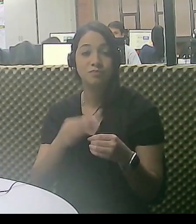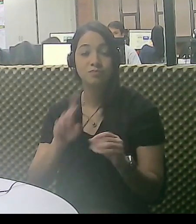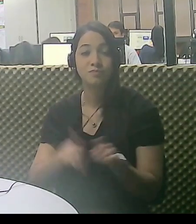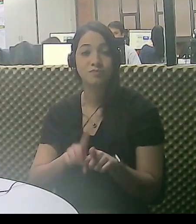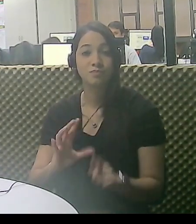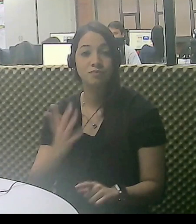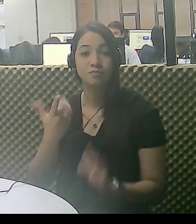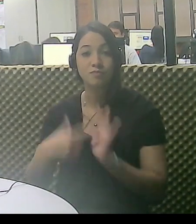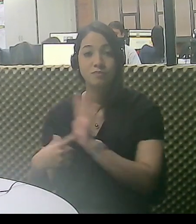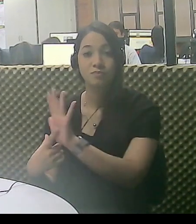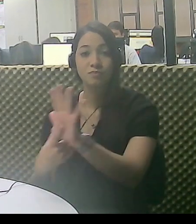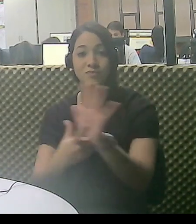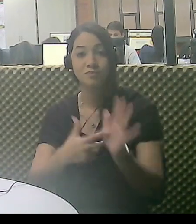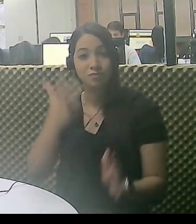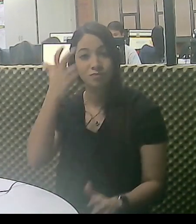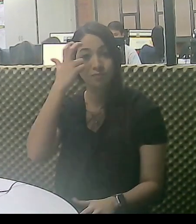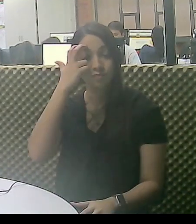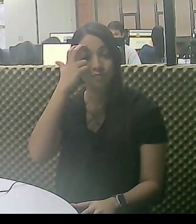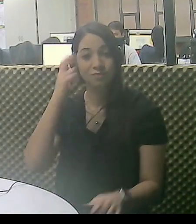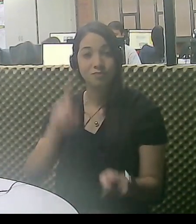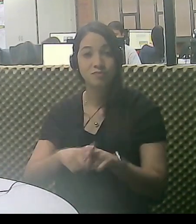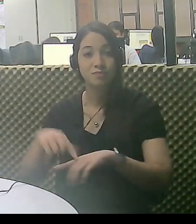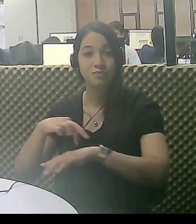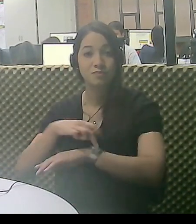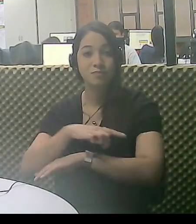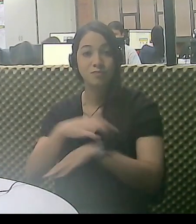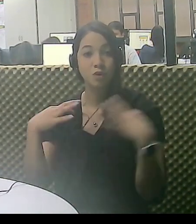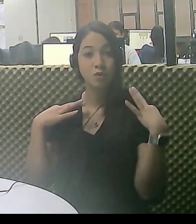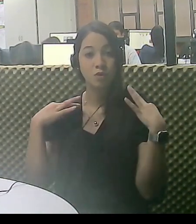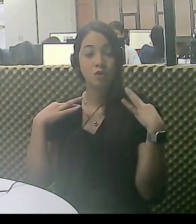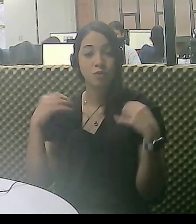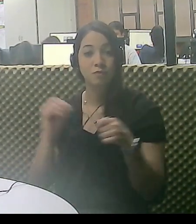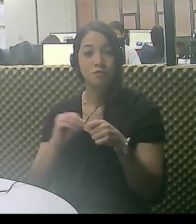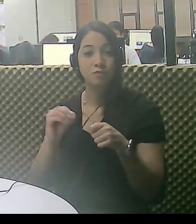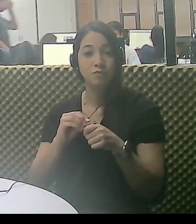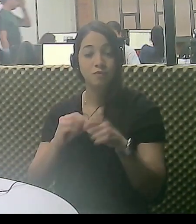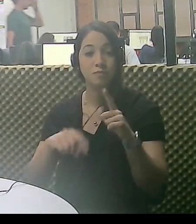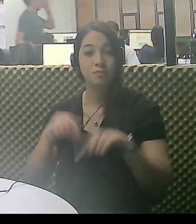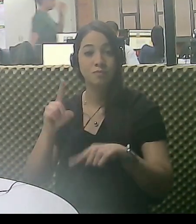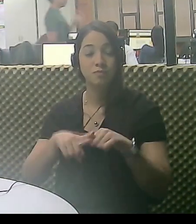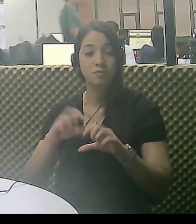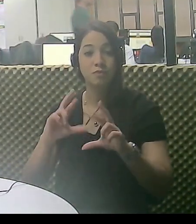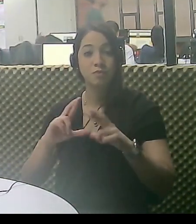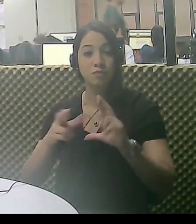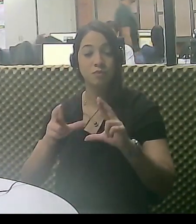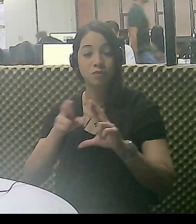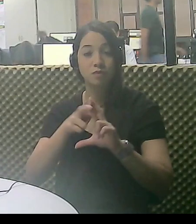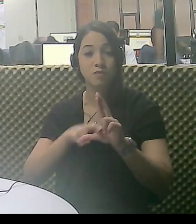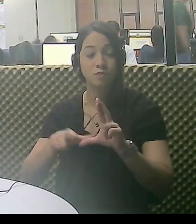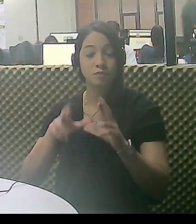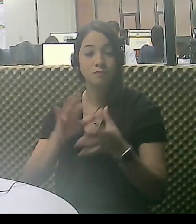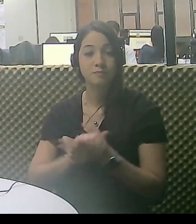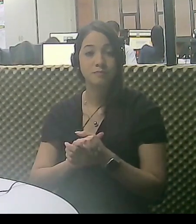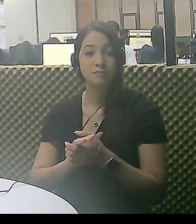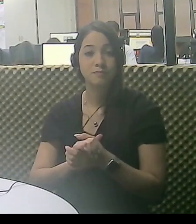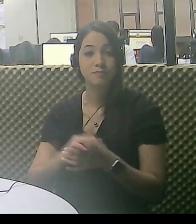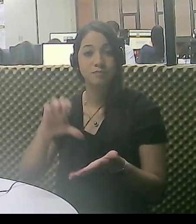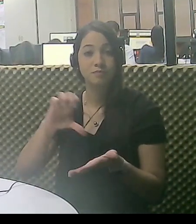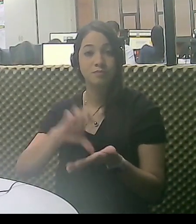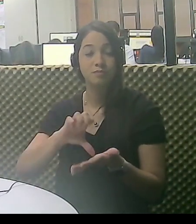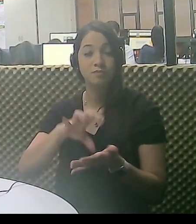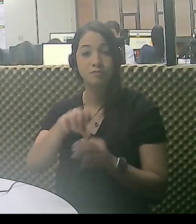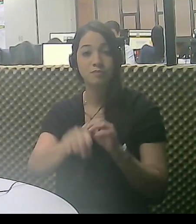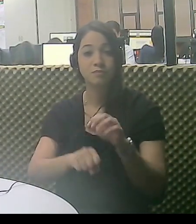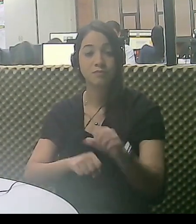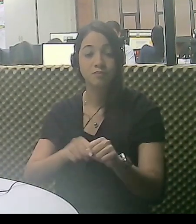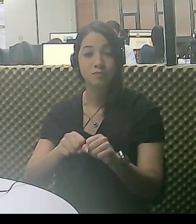aconteceram apresentações culturais e desfile de roupas confeccionadas com materiais recicláveis. Um ponto de coleta foi instalado